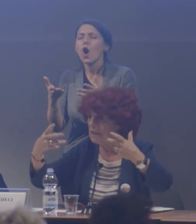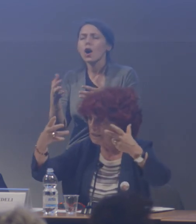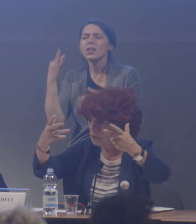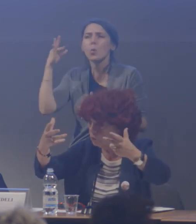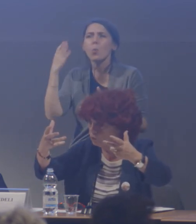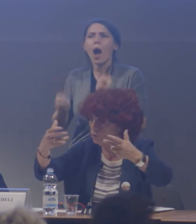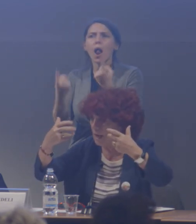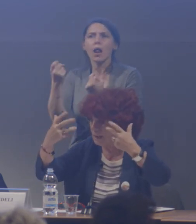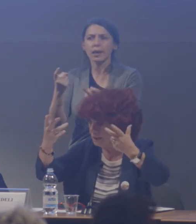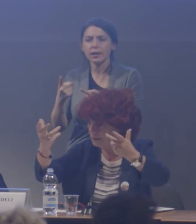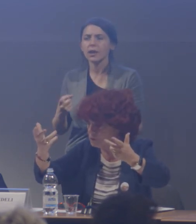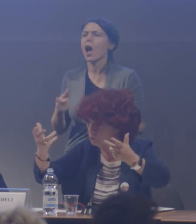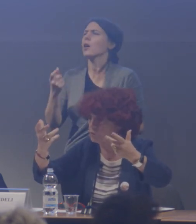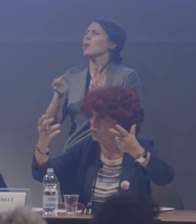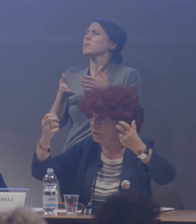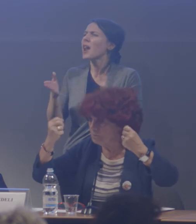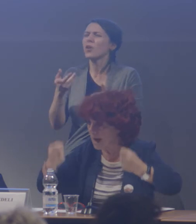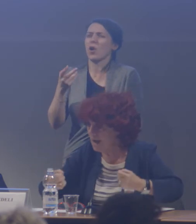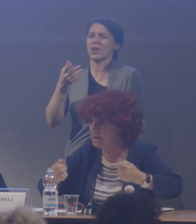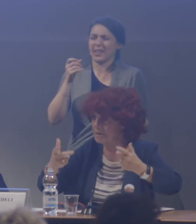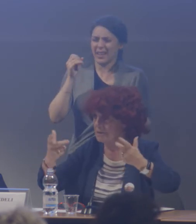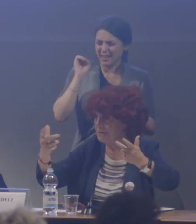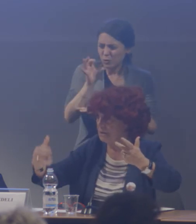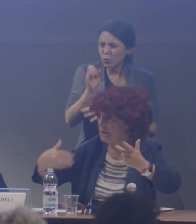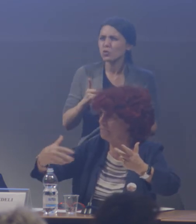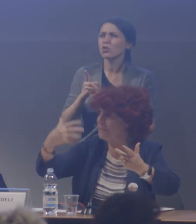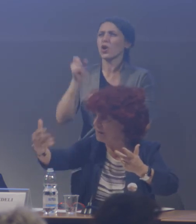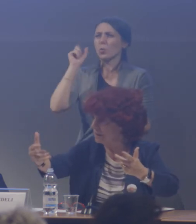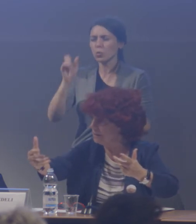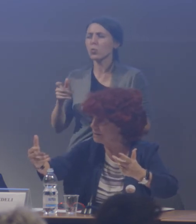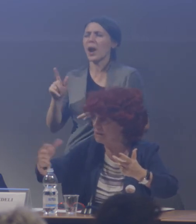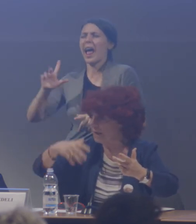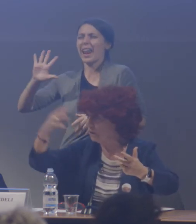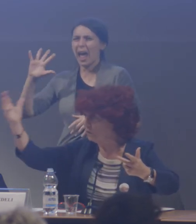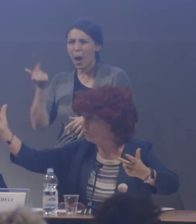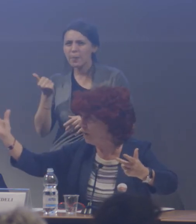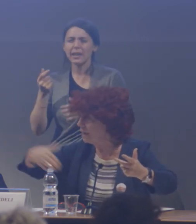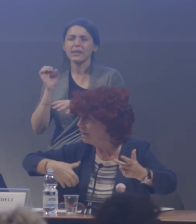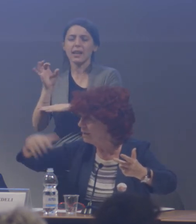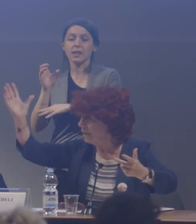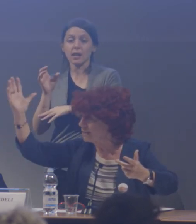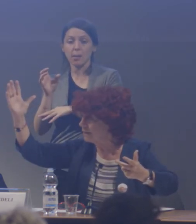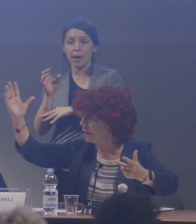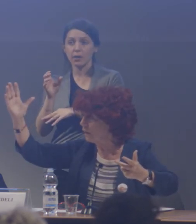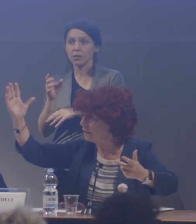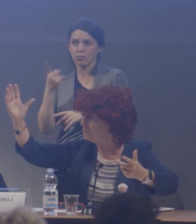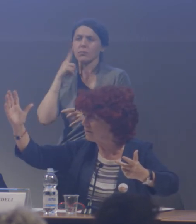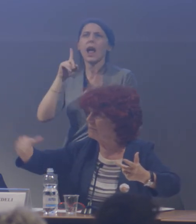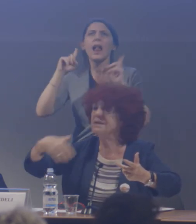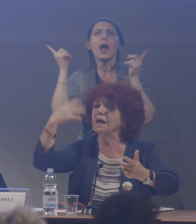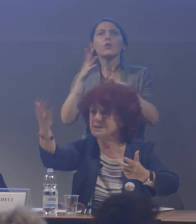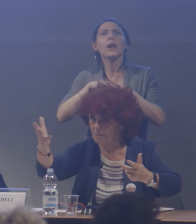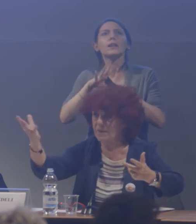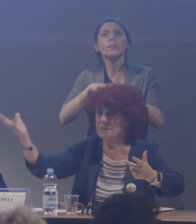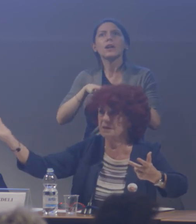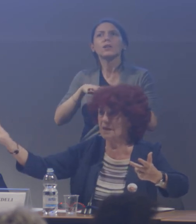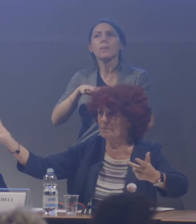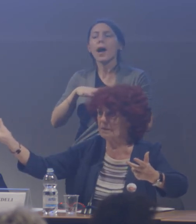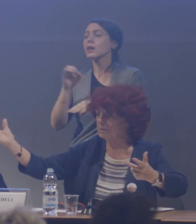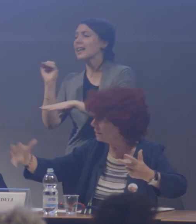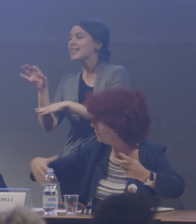dei percorsi culturali di istruzione, ma anche di abilità per insegnare. Non è uguale essere laureati in matematica e